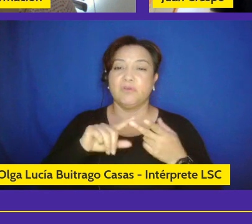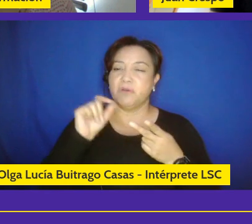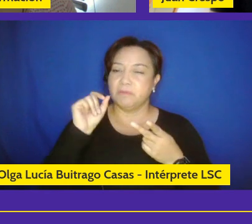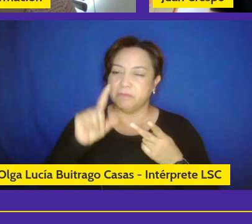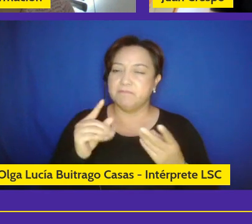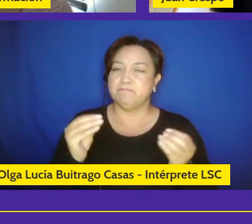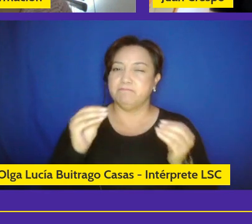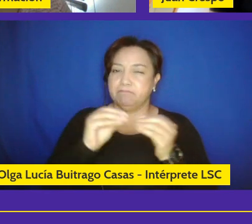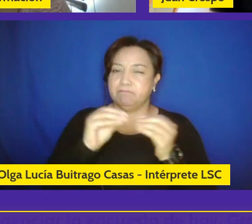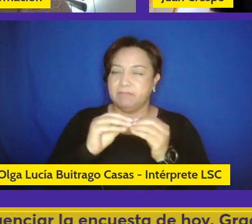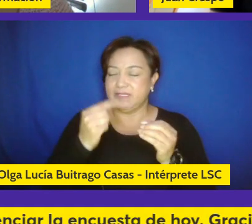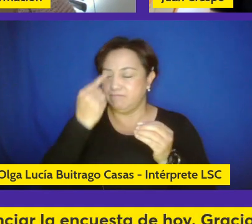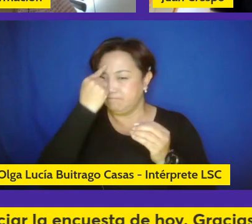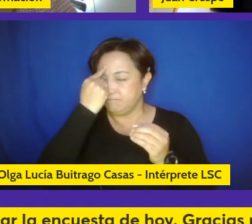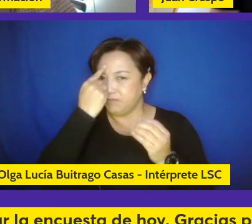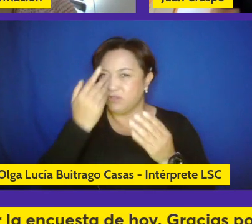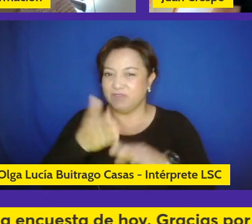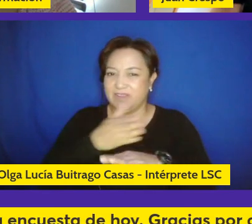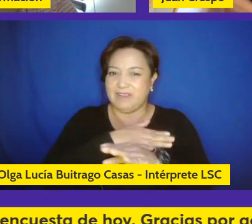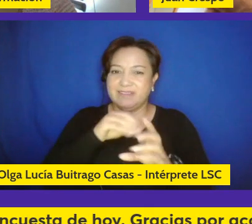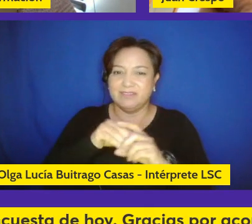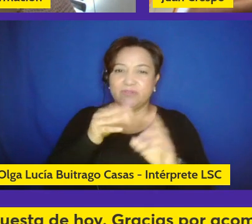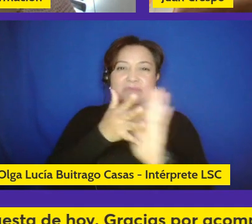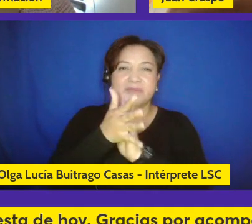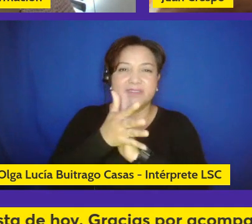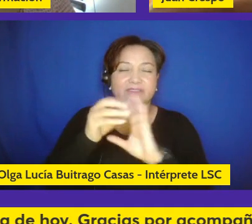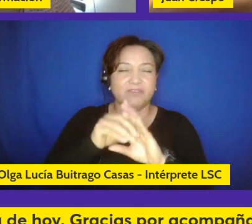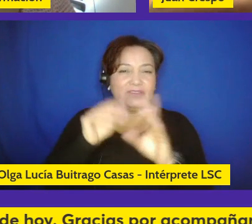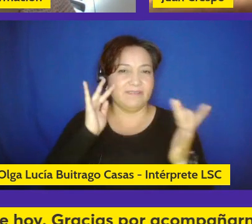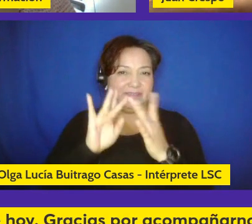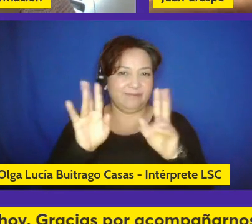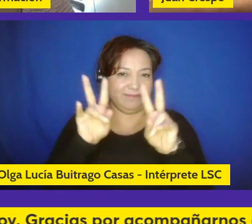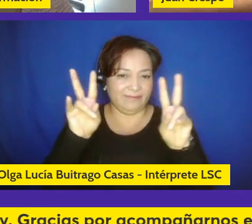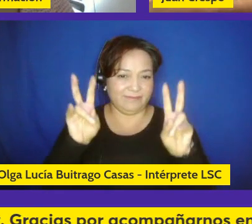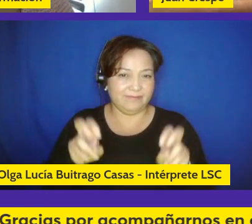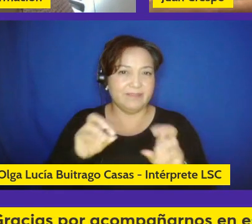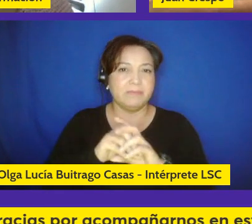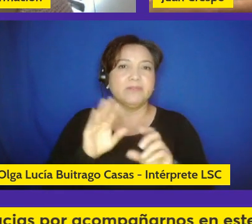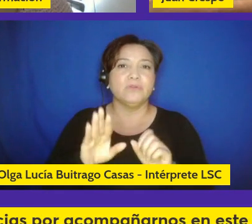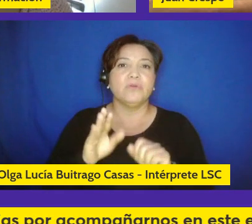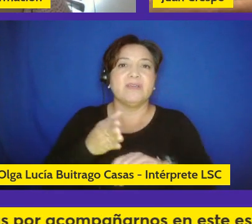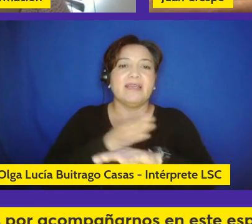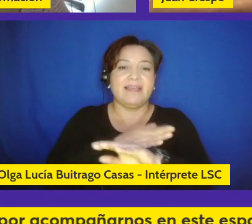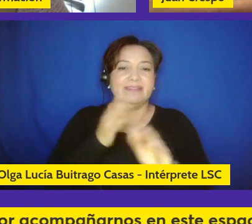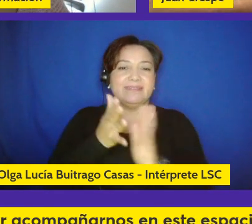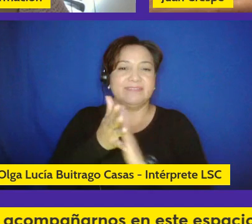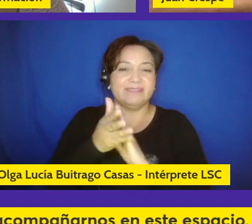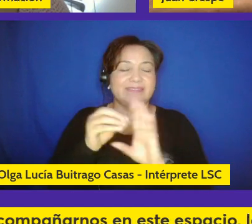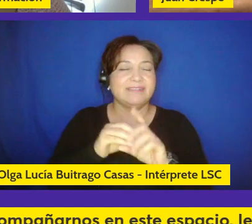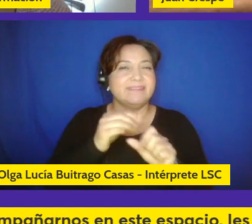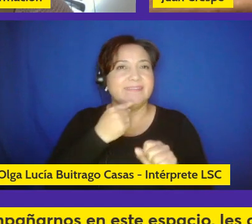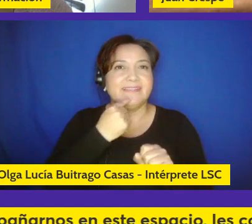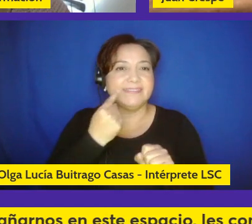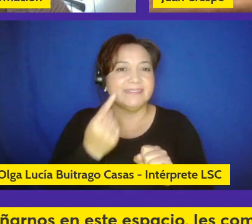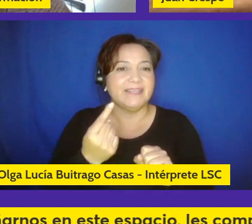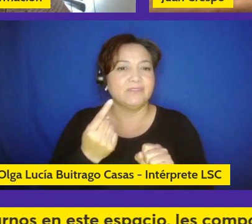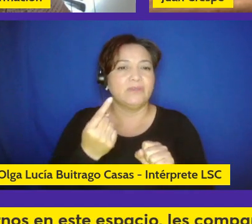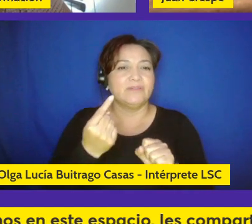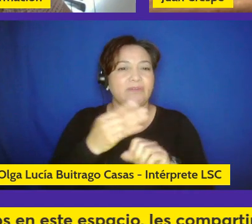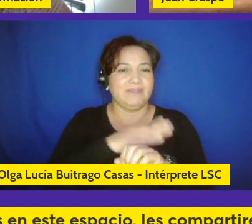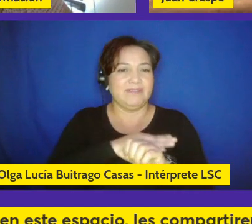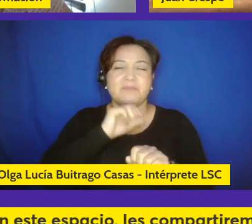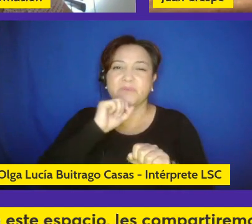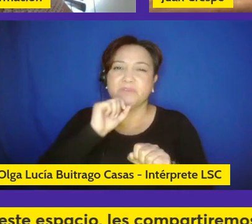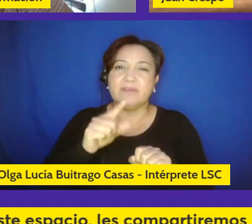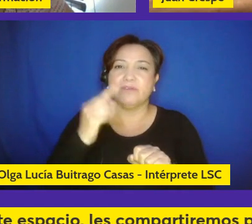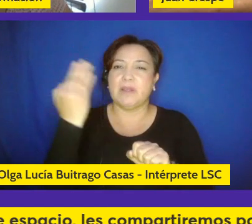que venías hablando antes de esto, y es algo que dijiste antes, cuando te preguntaba lo de una película comercial,